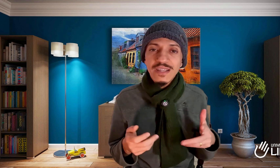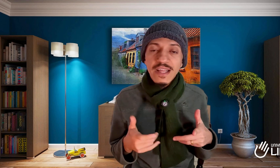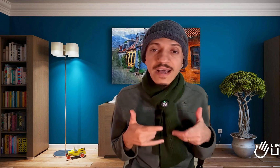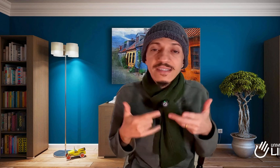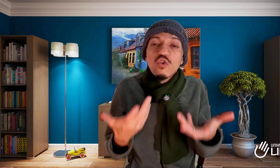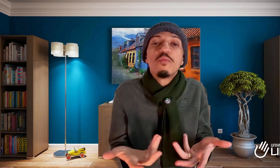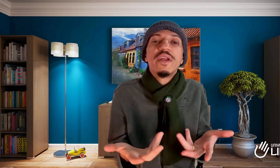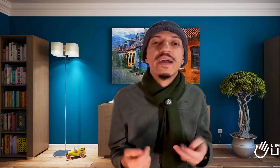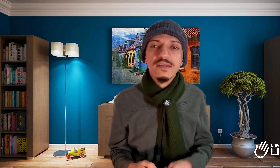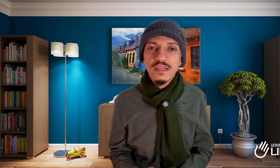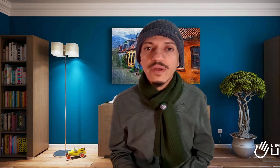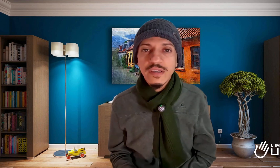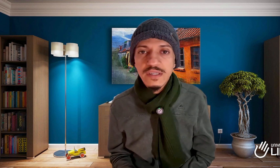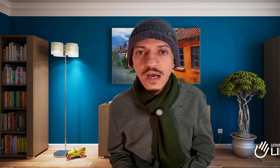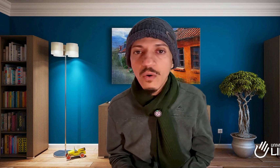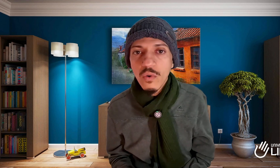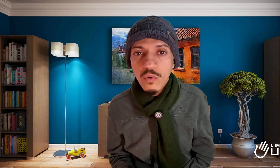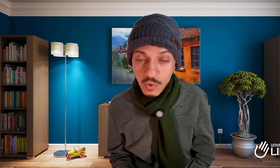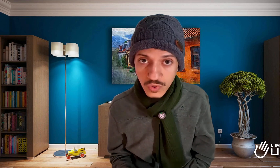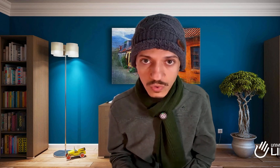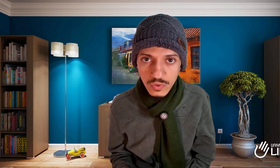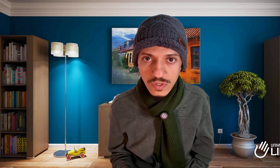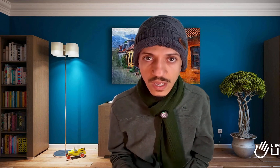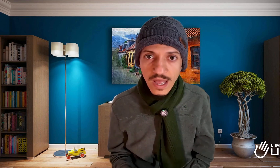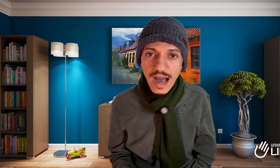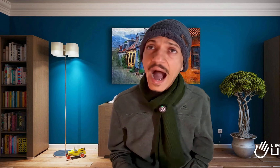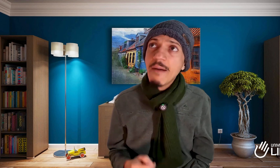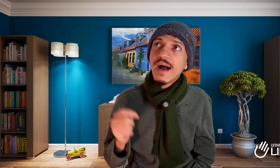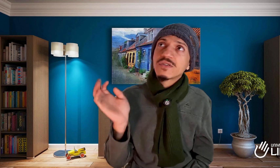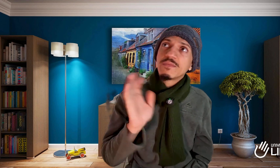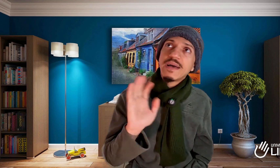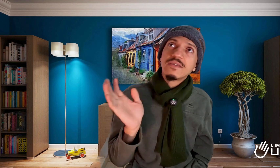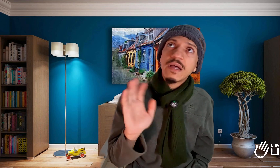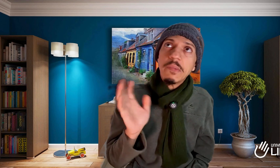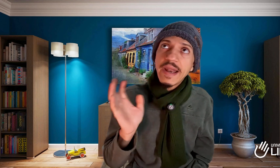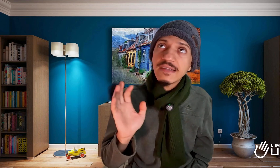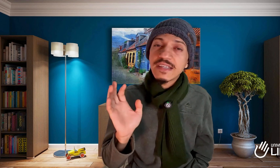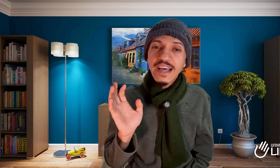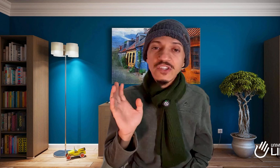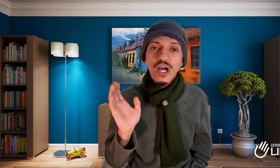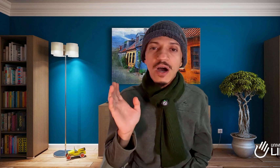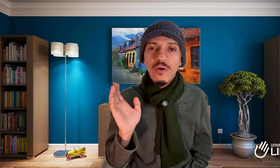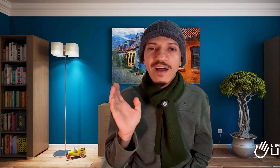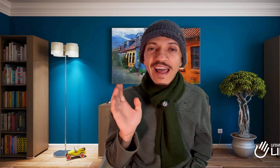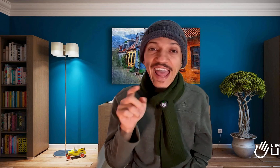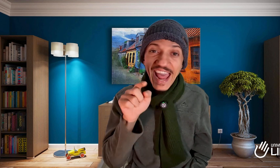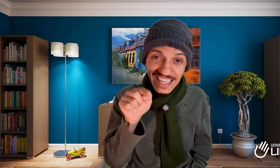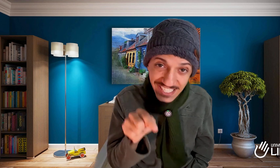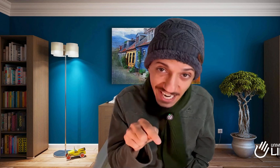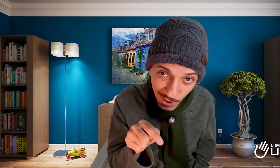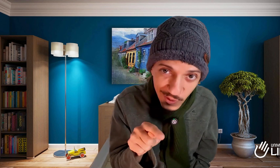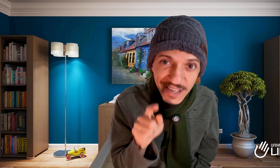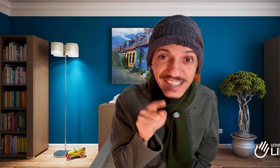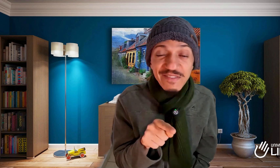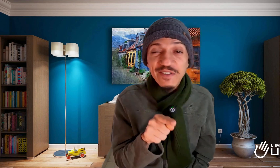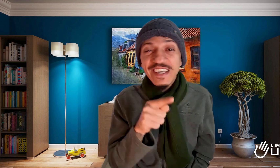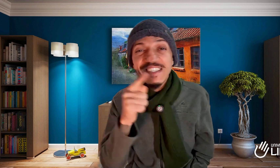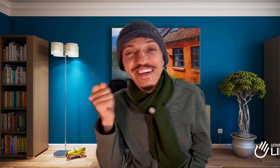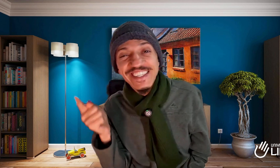essa comunicação inicial com os surdos. Ah, Madison, mas isso aí parece que é tchau. É tchau se você estiver